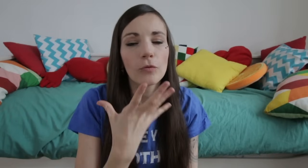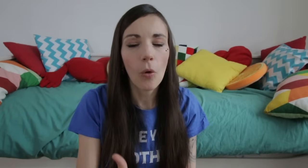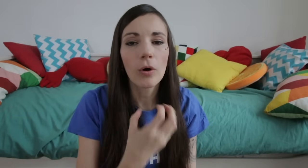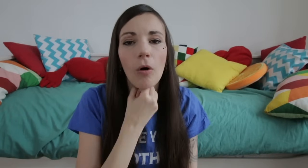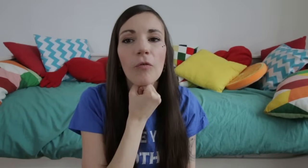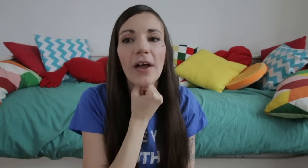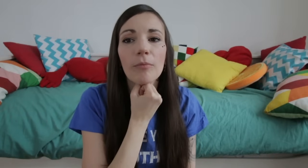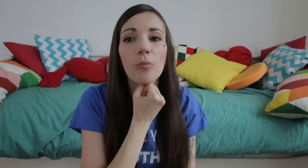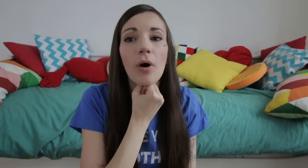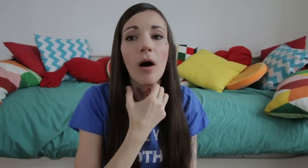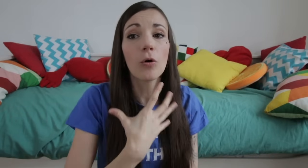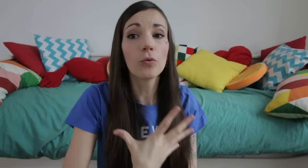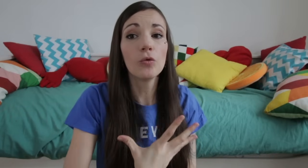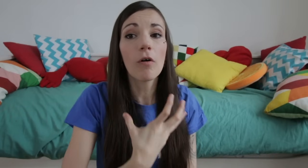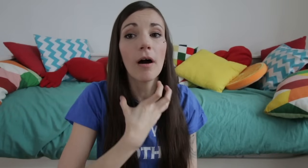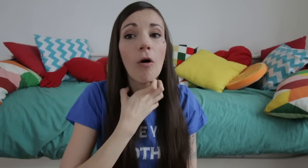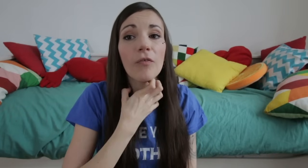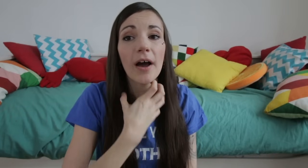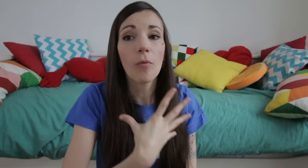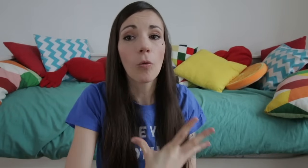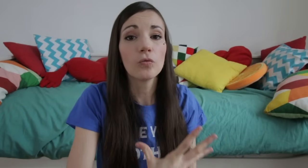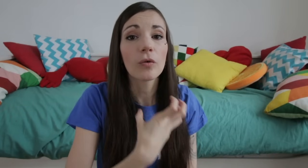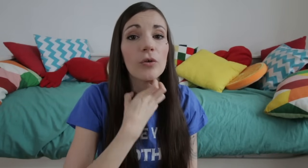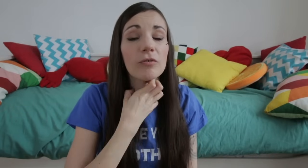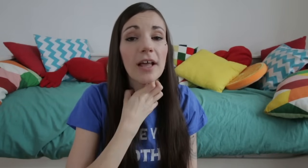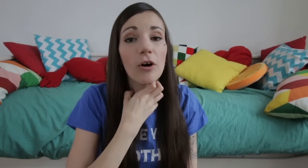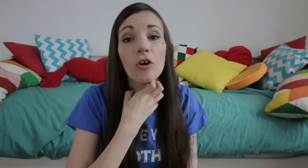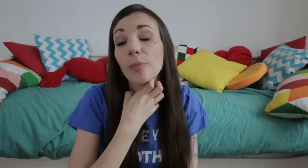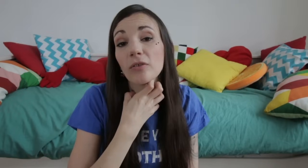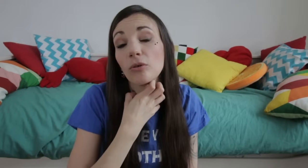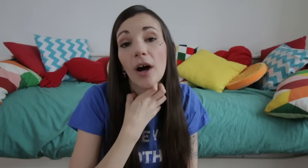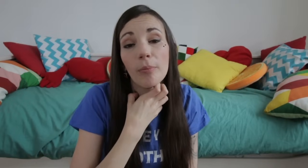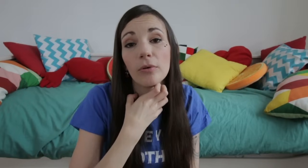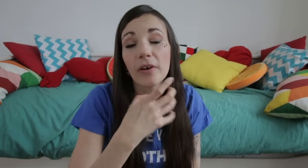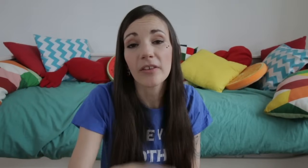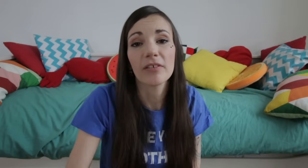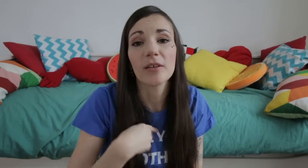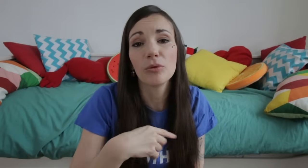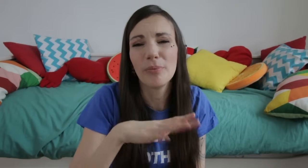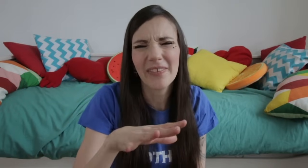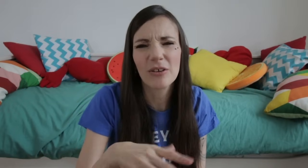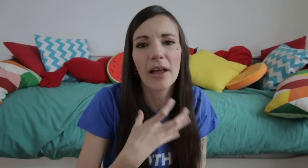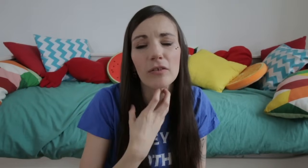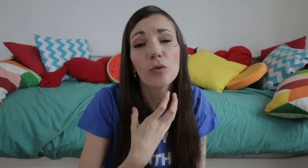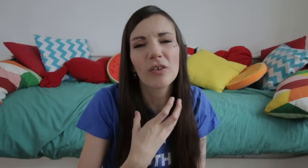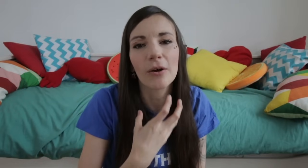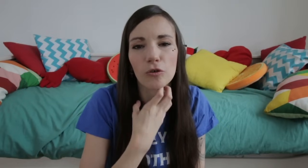Donc, on ferme le point, qu'on ouvre. On referme, on ouvre. Au niveau de la gorge, parce que le crapaud, ça fait cette bulle bien dégueulasse. Au niveau de la gorge.